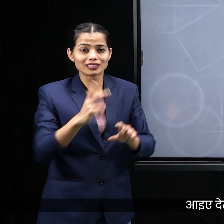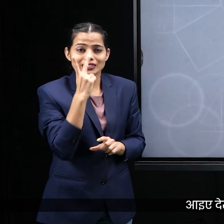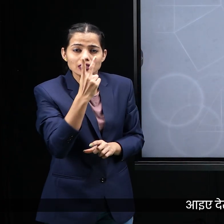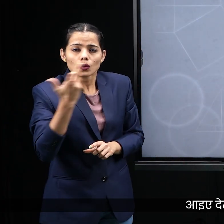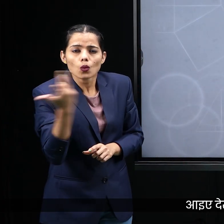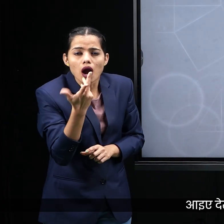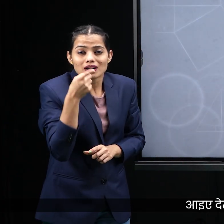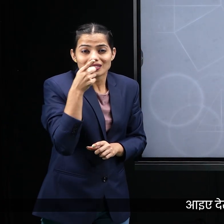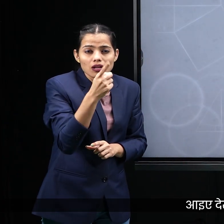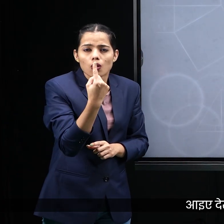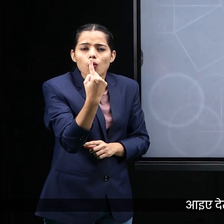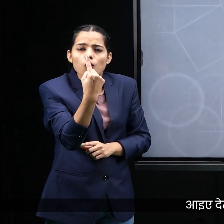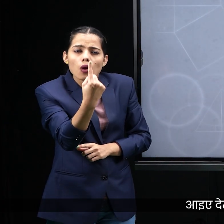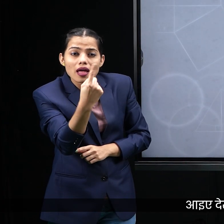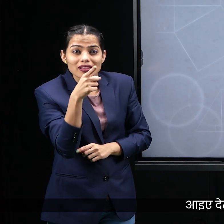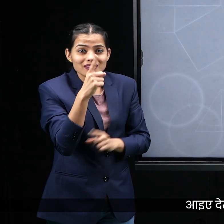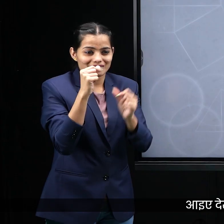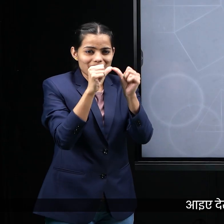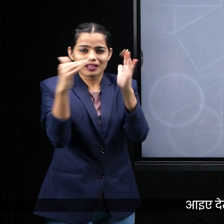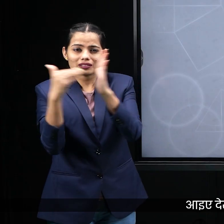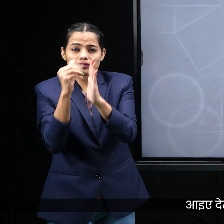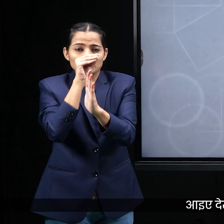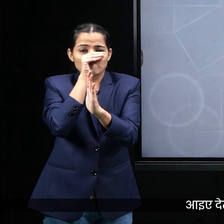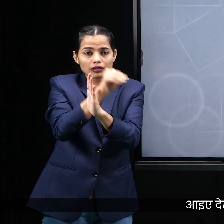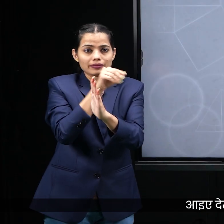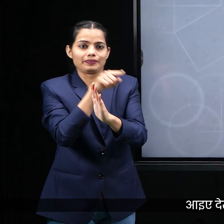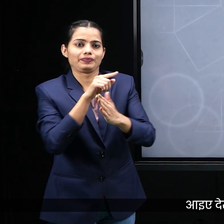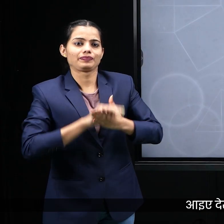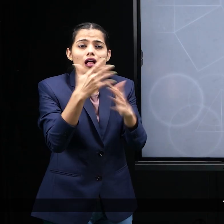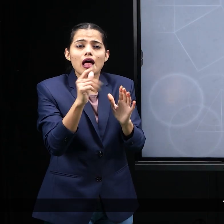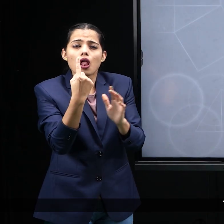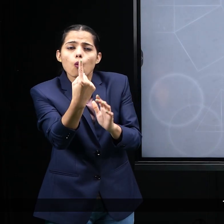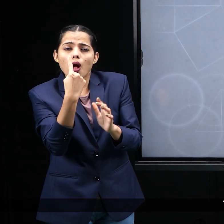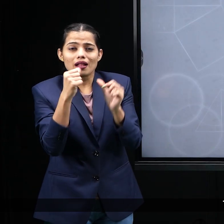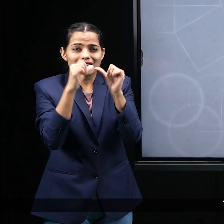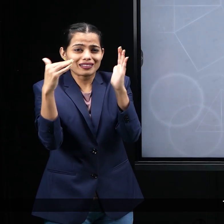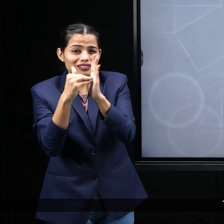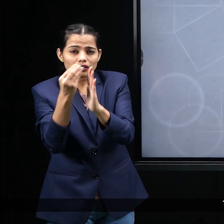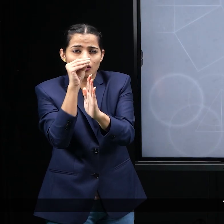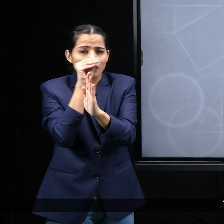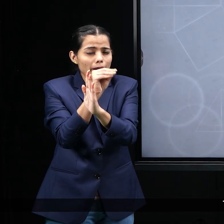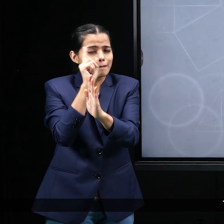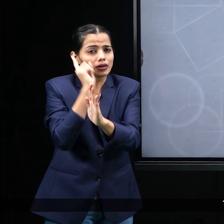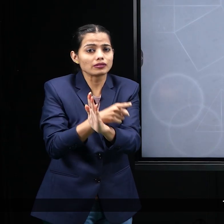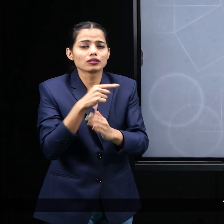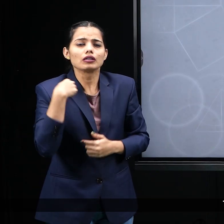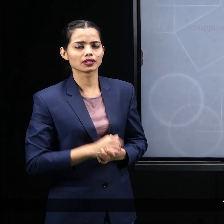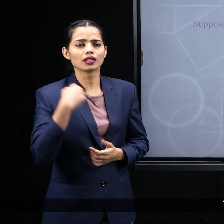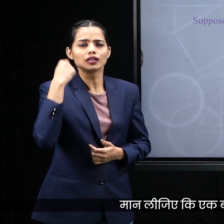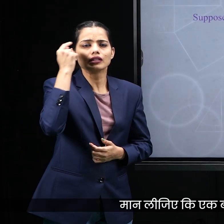आइए देखें कि बहुपद के शब्द क्या हैं। एक बहुपद की अवधि,